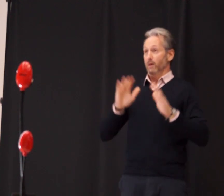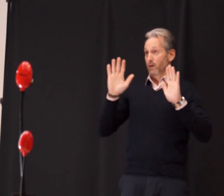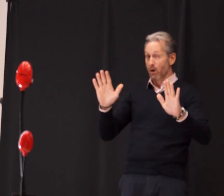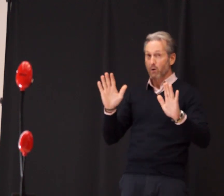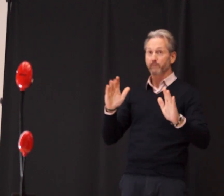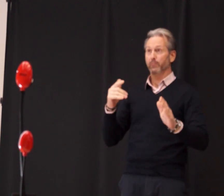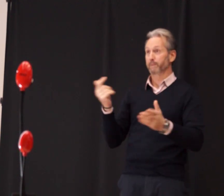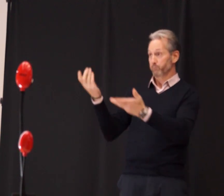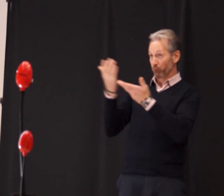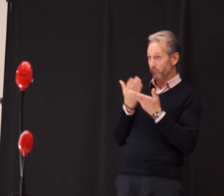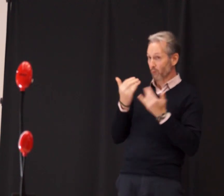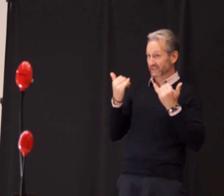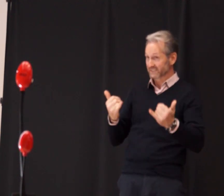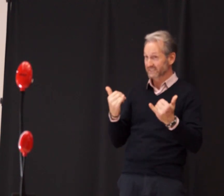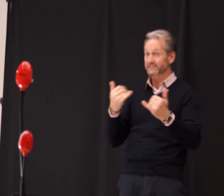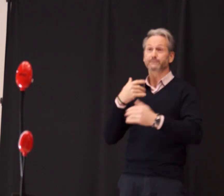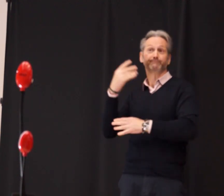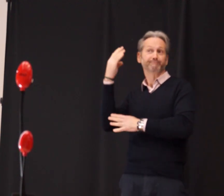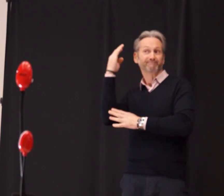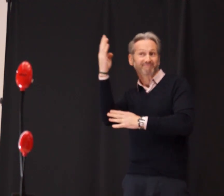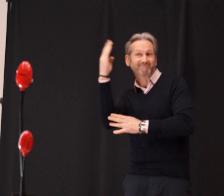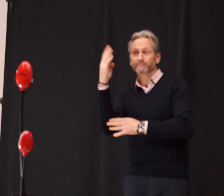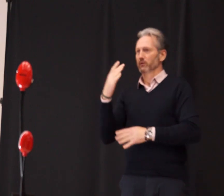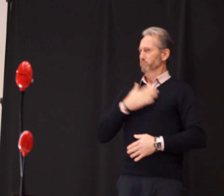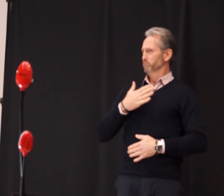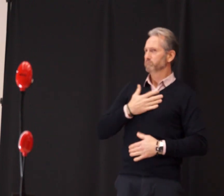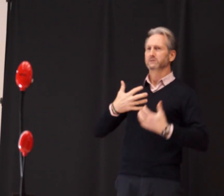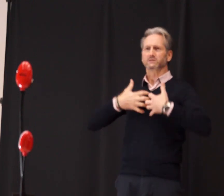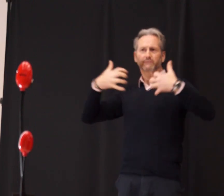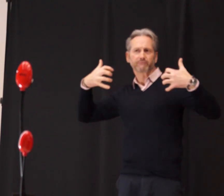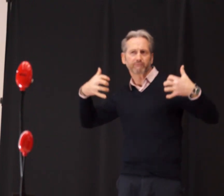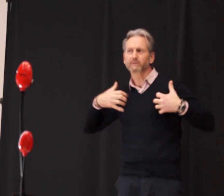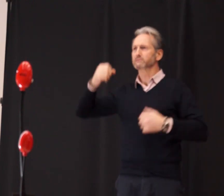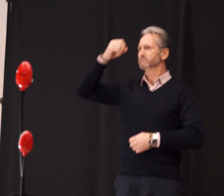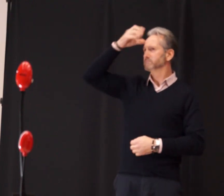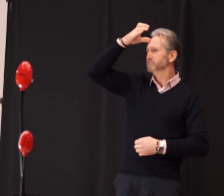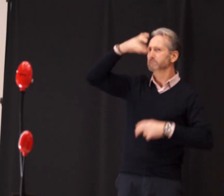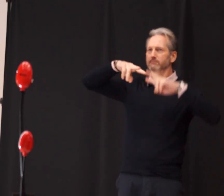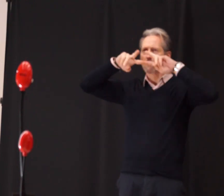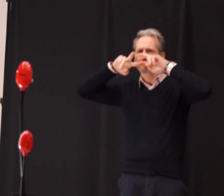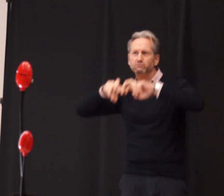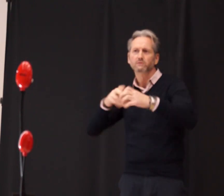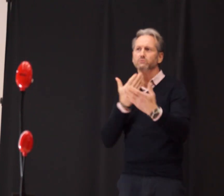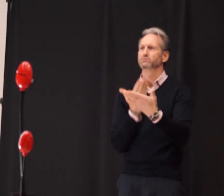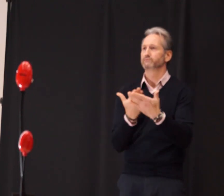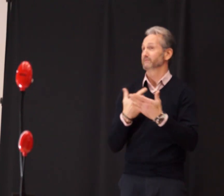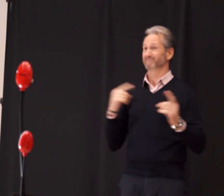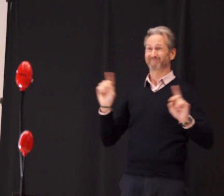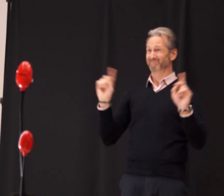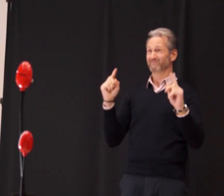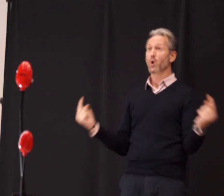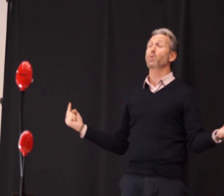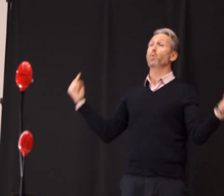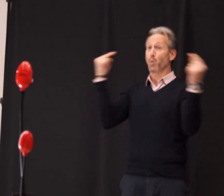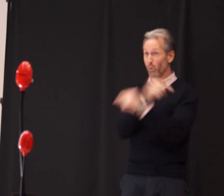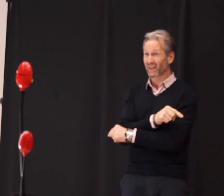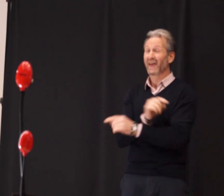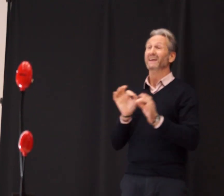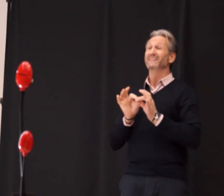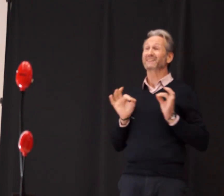tous ces éléments. Donc je vais faire une intervention non pas en tant que scientifique et en tant que chercheur,